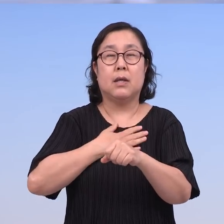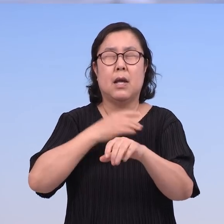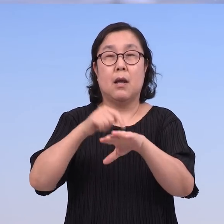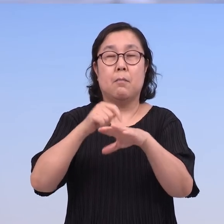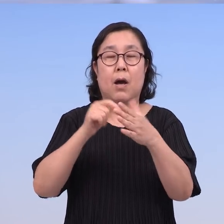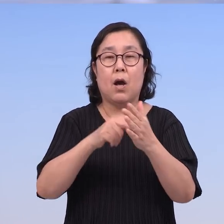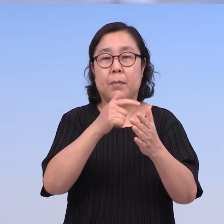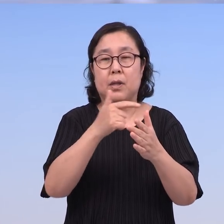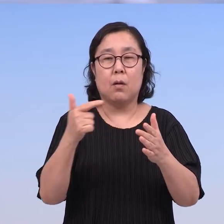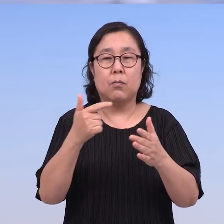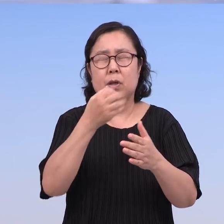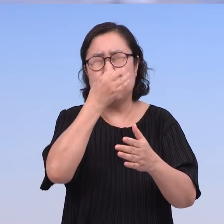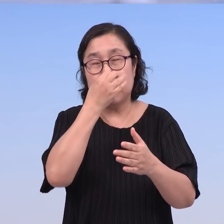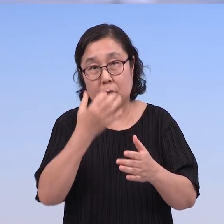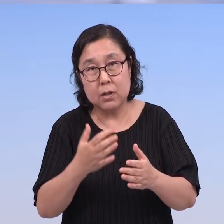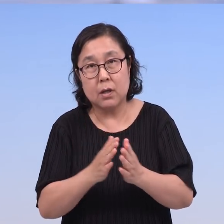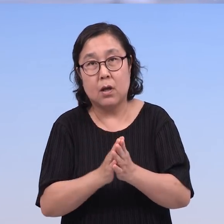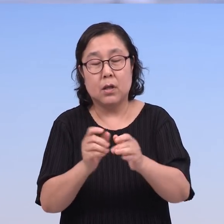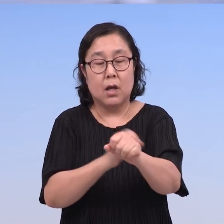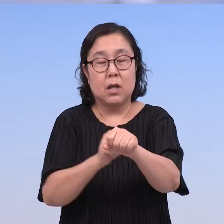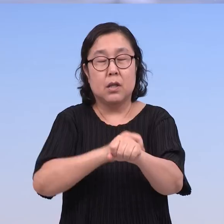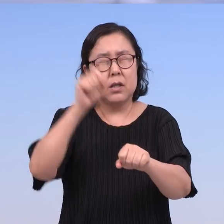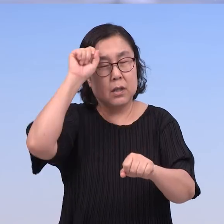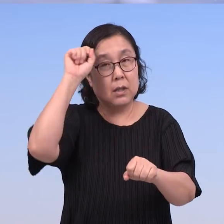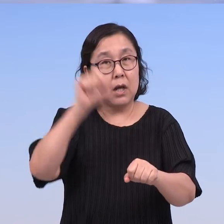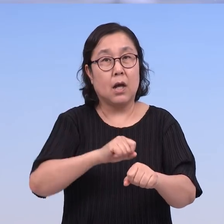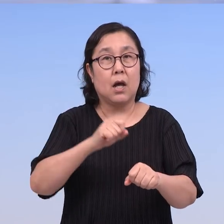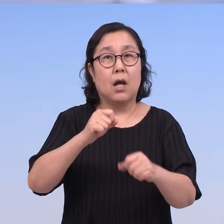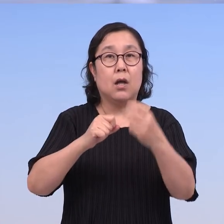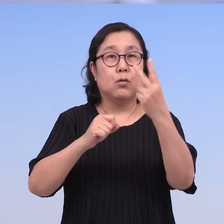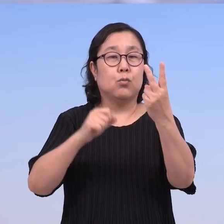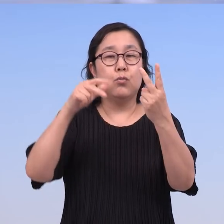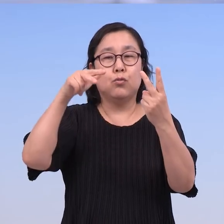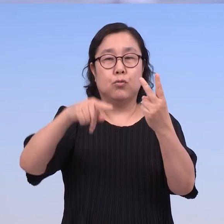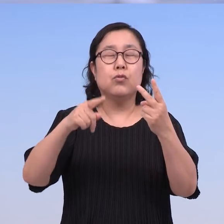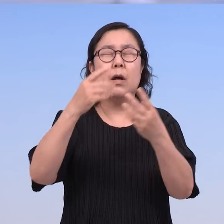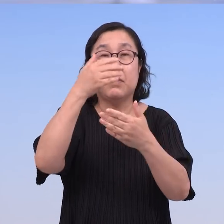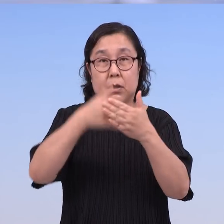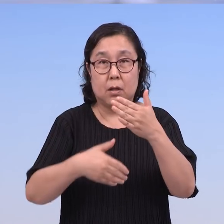너무 제 마음이 심란했던 게, 이제 특세가 지금 2주 남았는데,